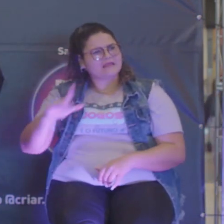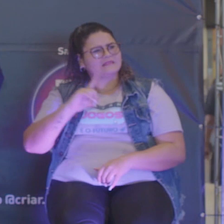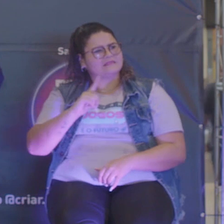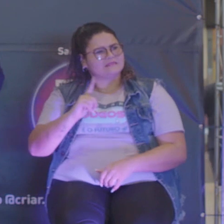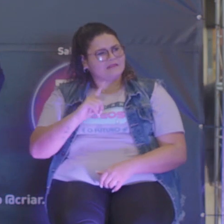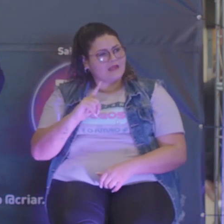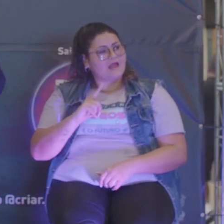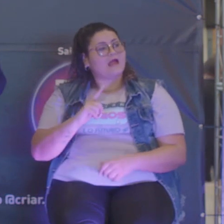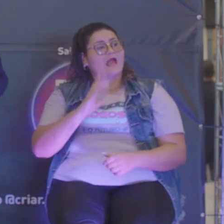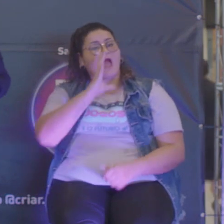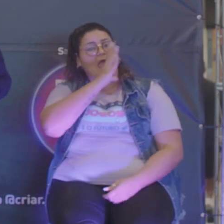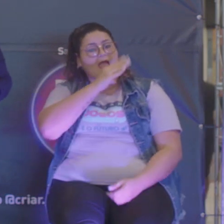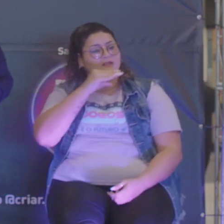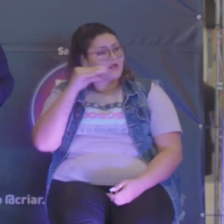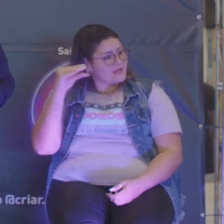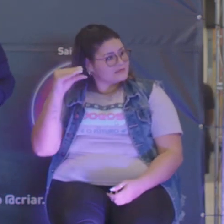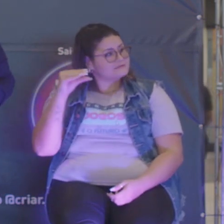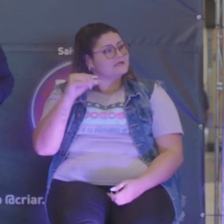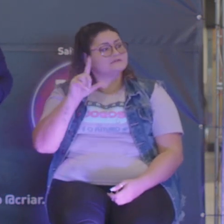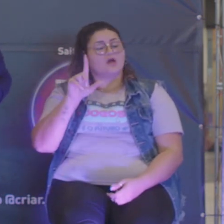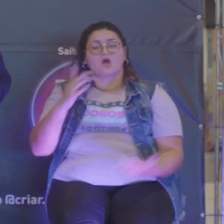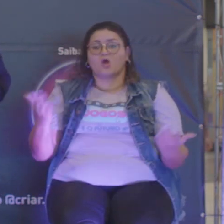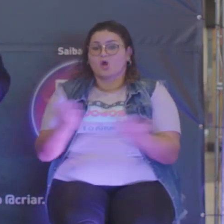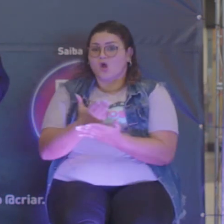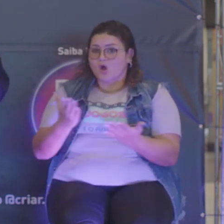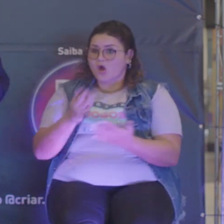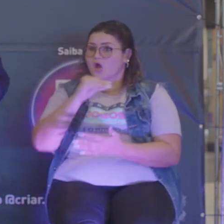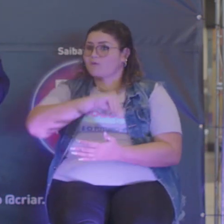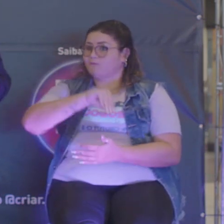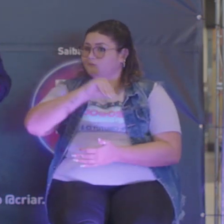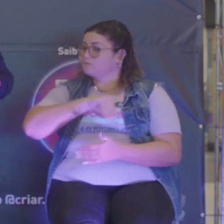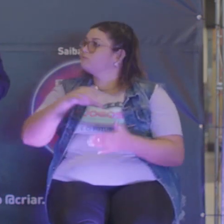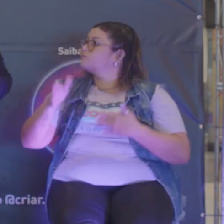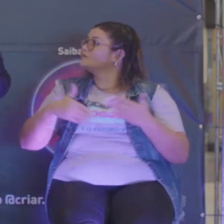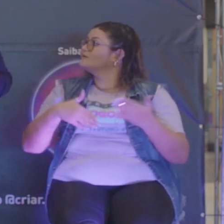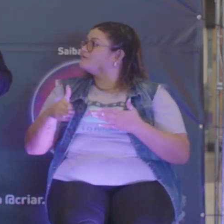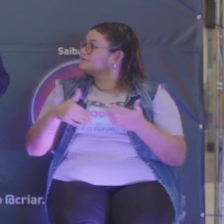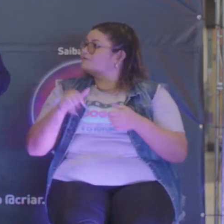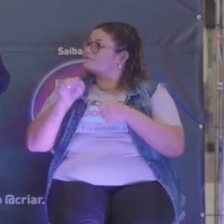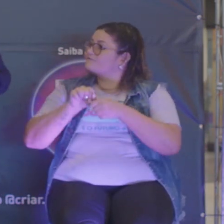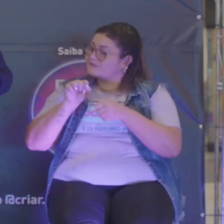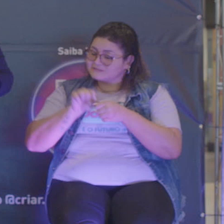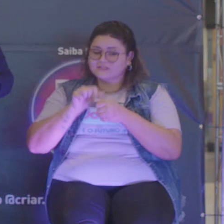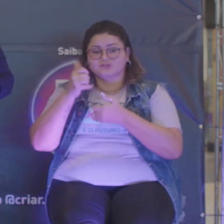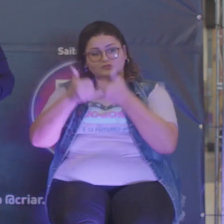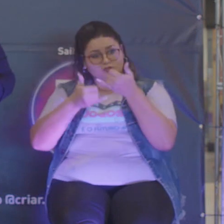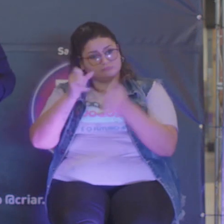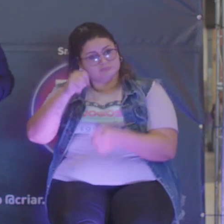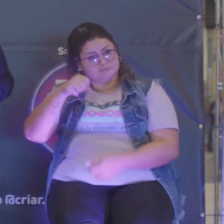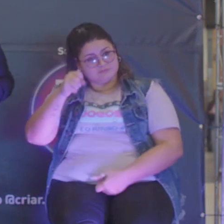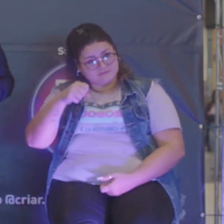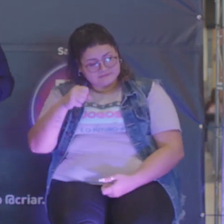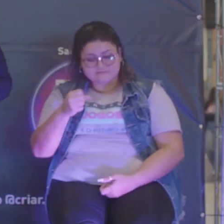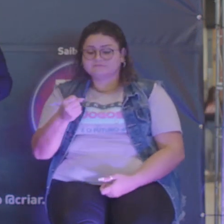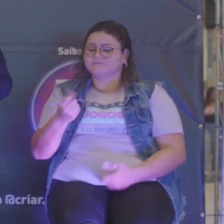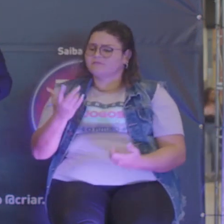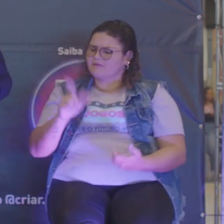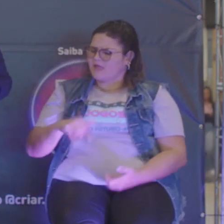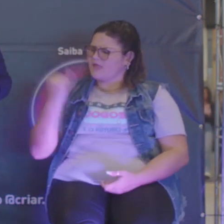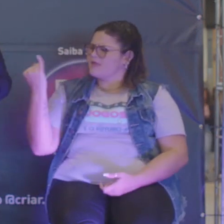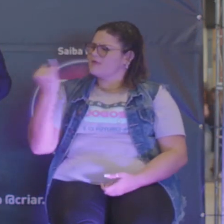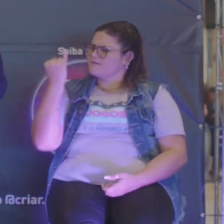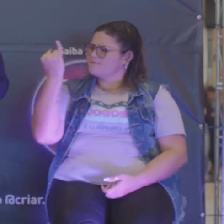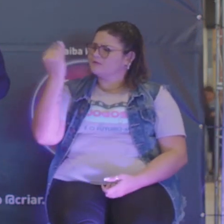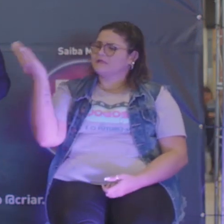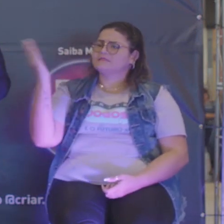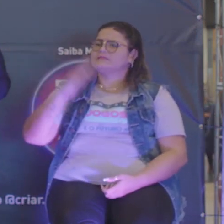né? Adolescentes. Gamer hoje a gente ganha dinheiro fazendo jogos eletrônicos, né? Então, é super importante a gente trazer